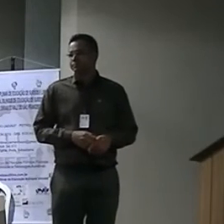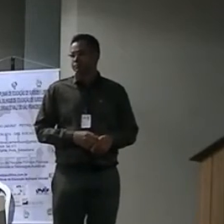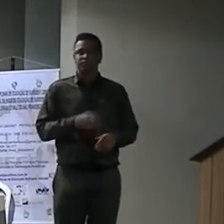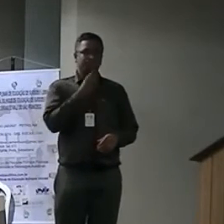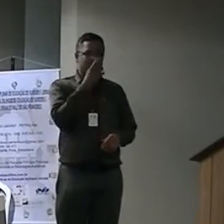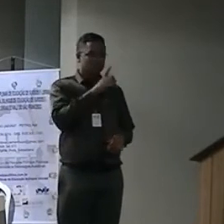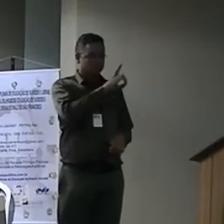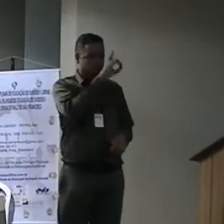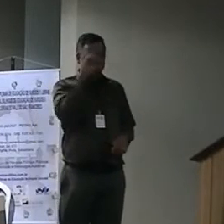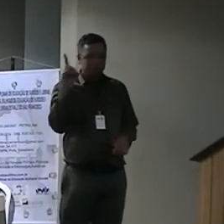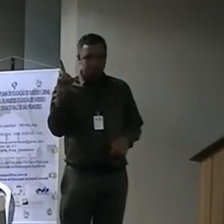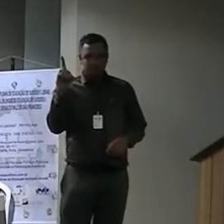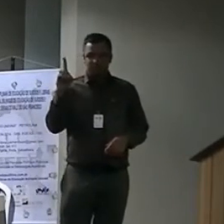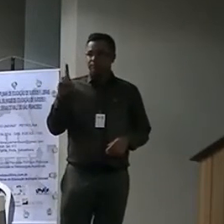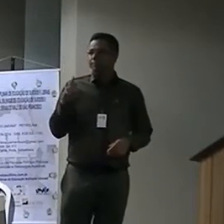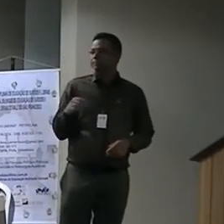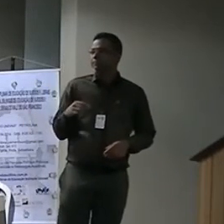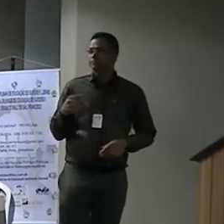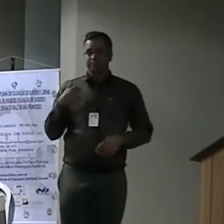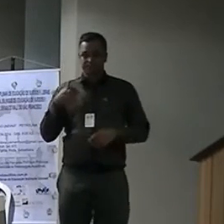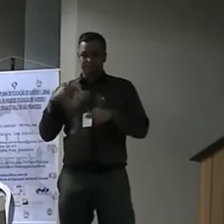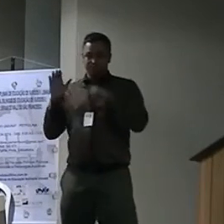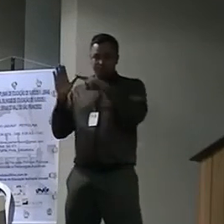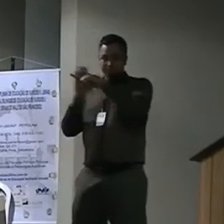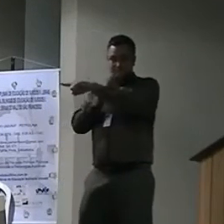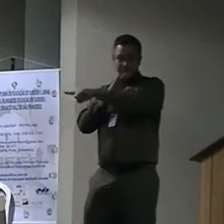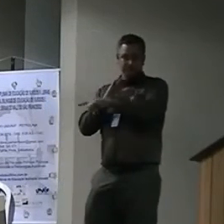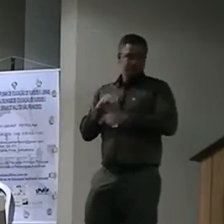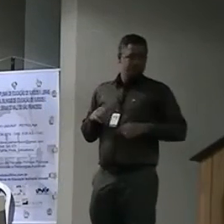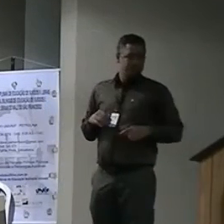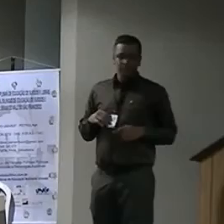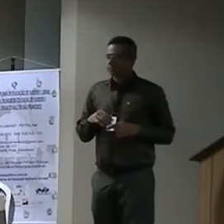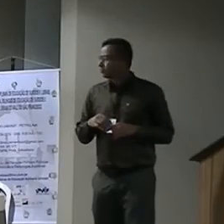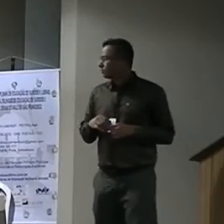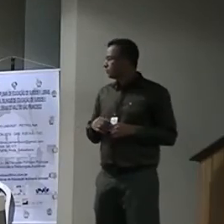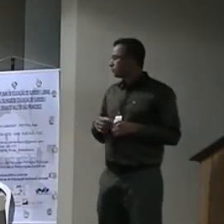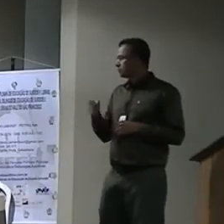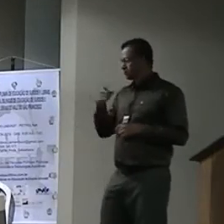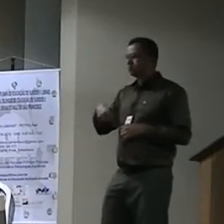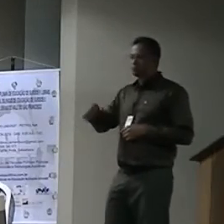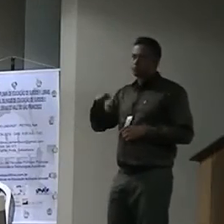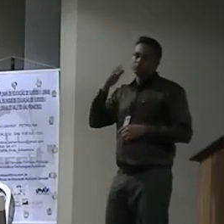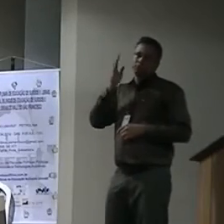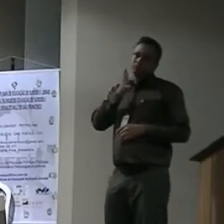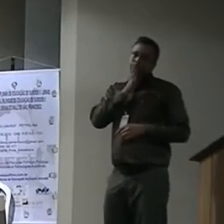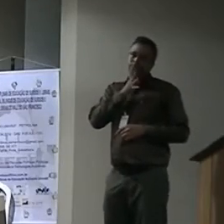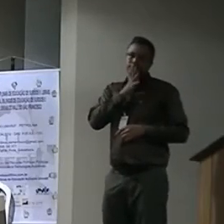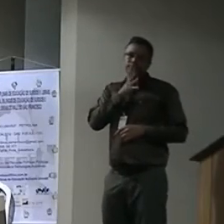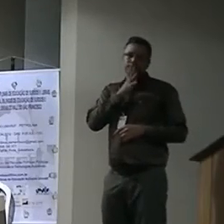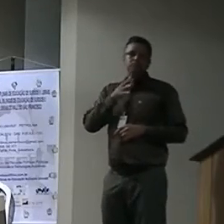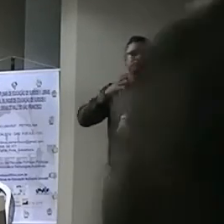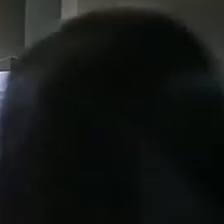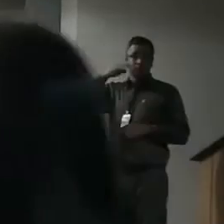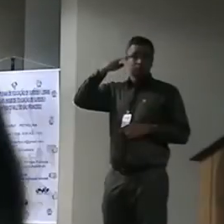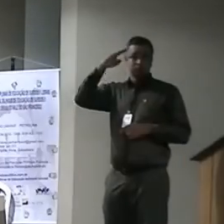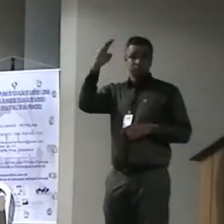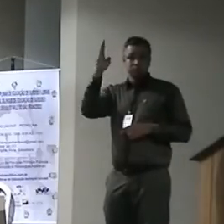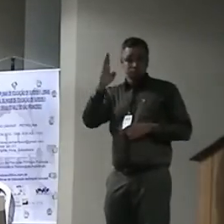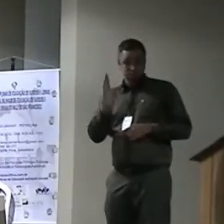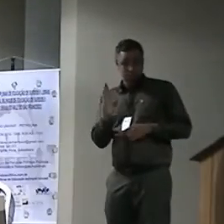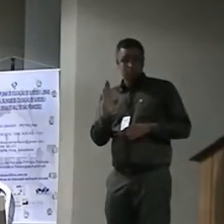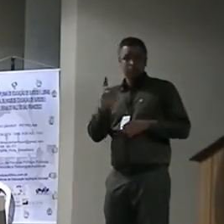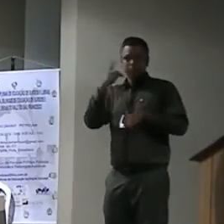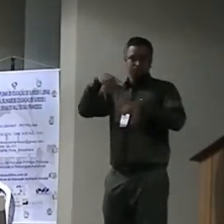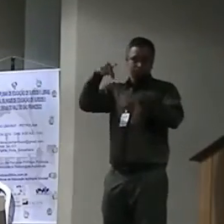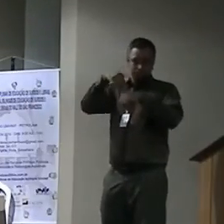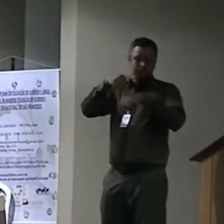Bom dia a todos. Professora, minha pergunta é no sentido de que nós sabemos que no Brasil, como em outros países também, a